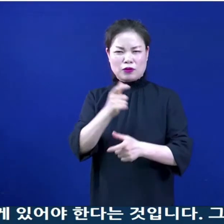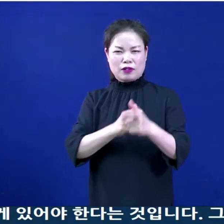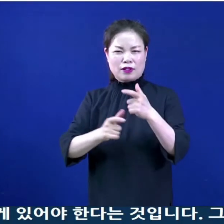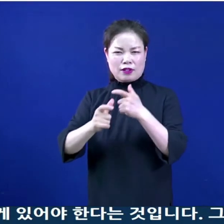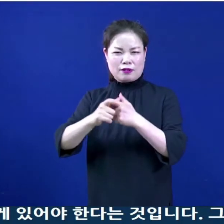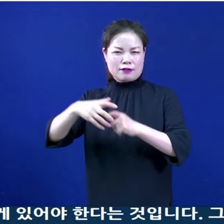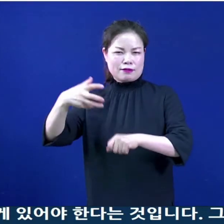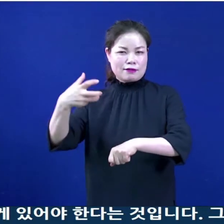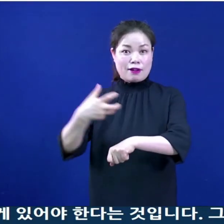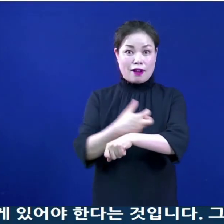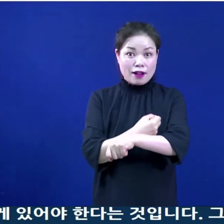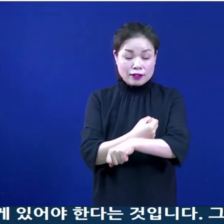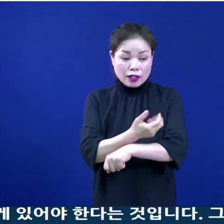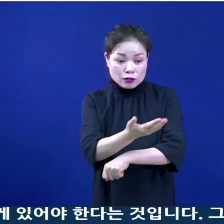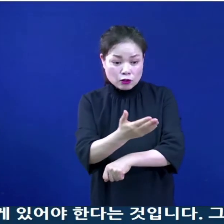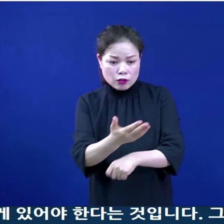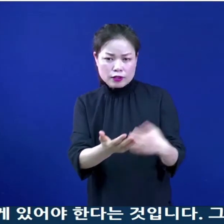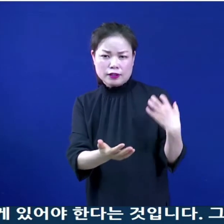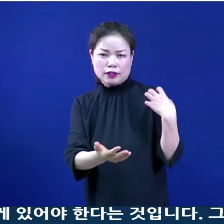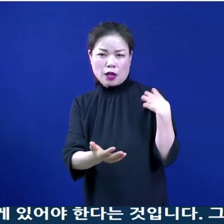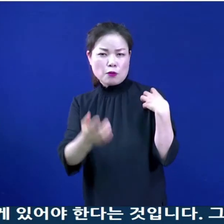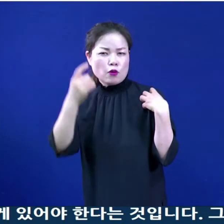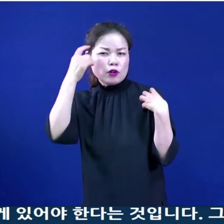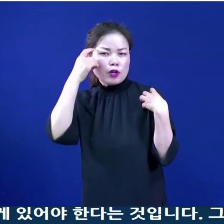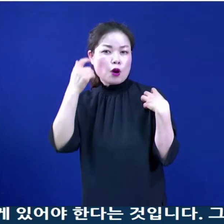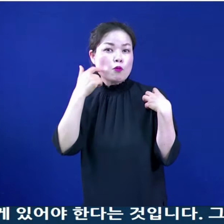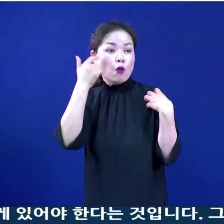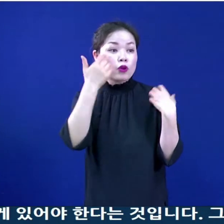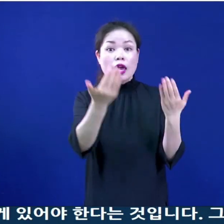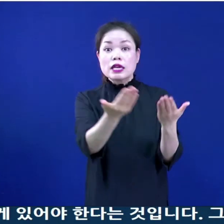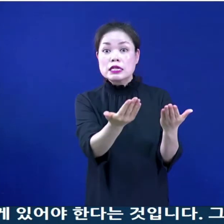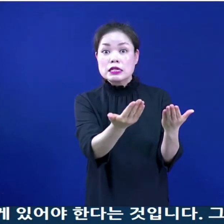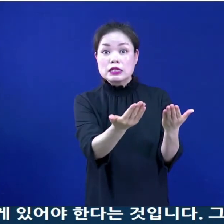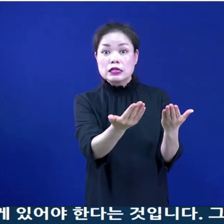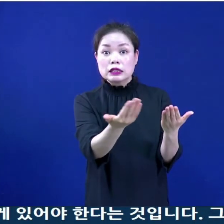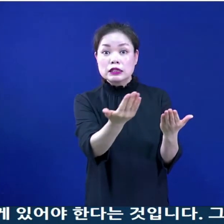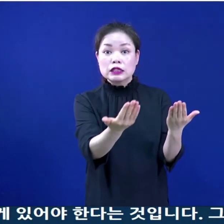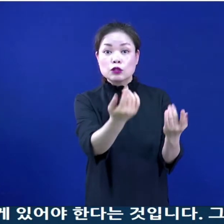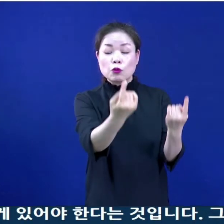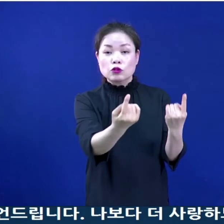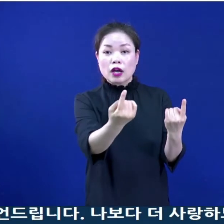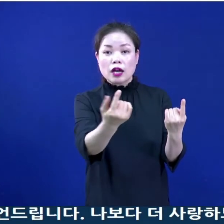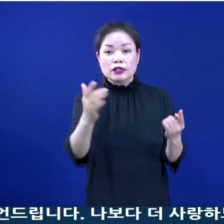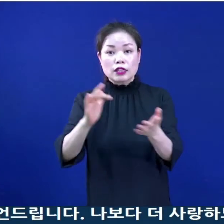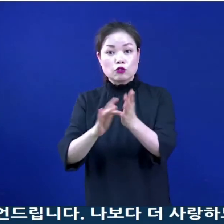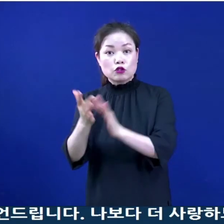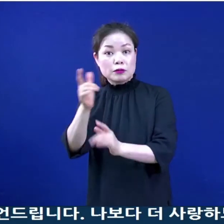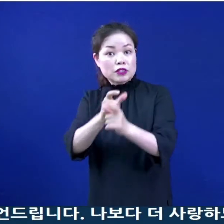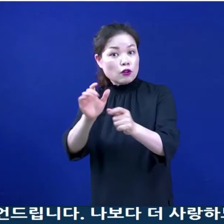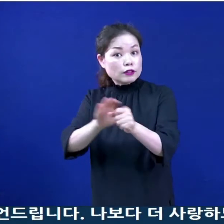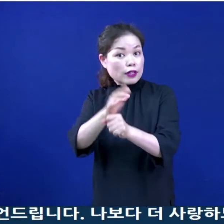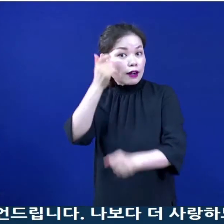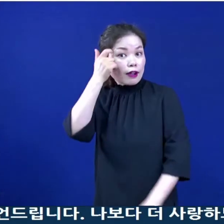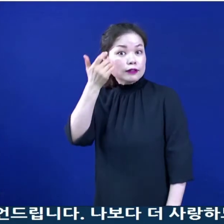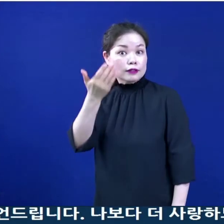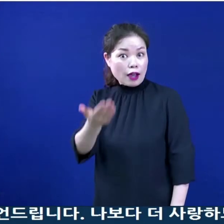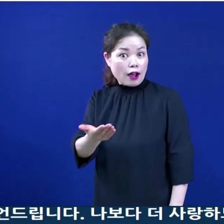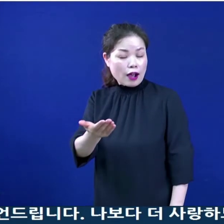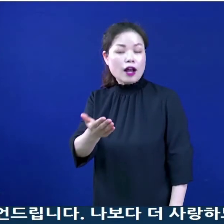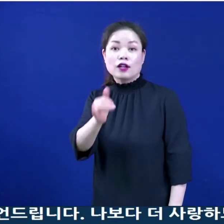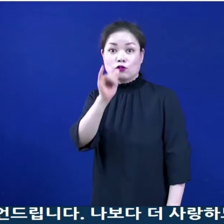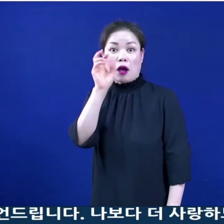강력하실 것 같아요. 네가 사명으로 여기는 목회, 그 일보다 나를 더 사랑하느냐? 이렇게 질문하실 수 있을 것